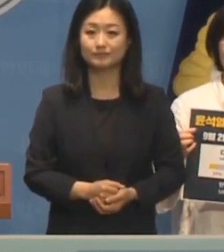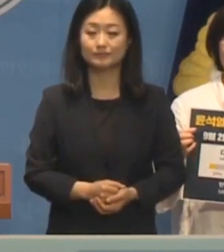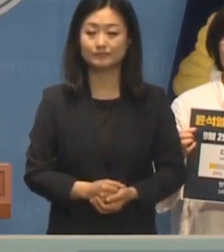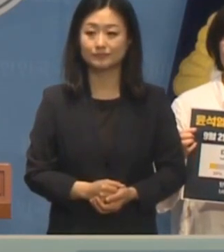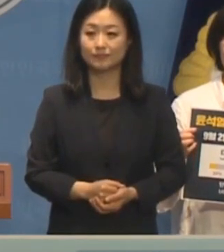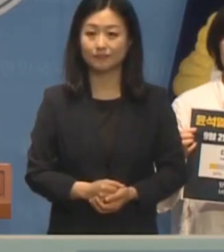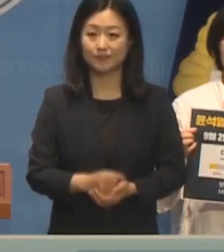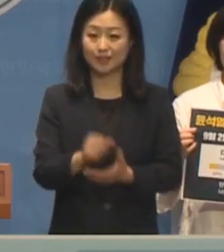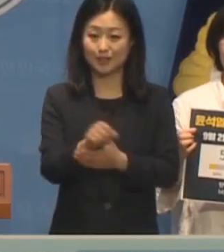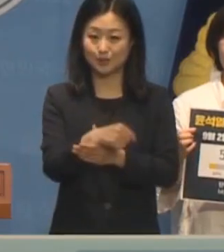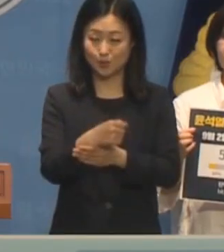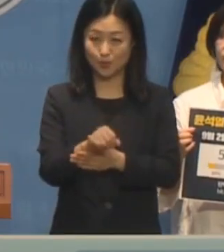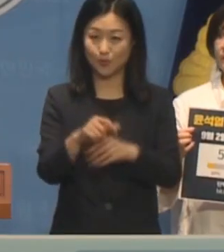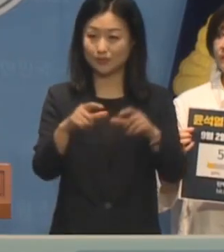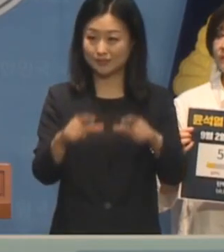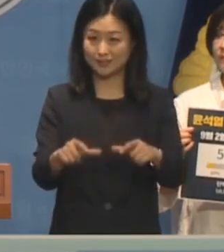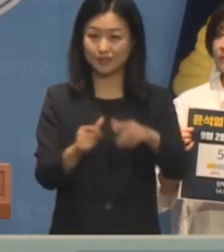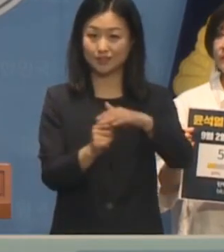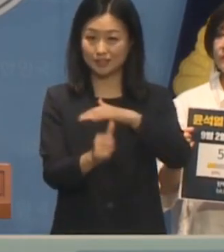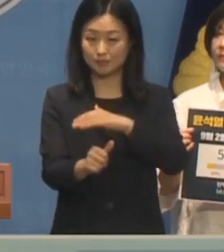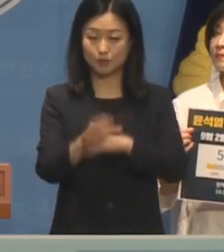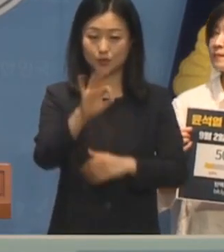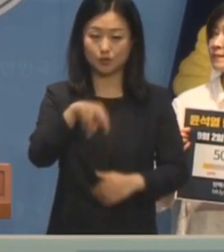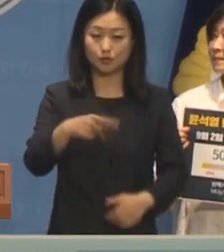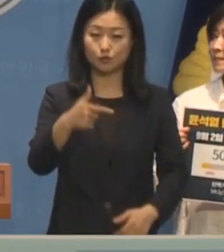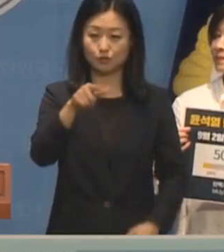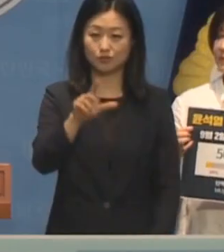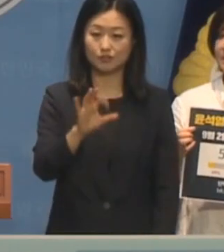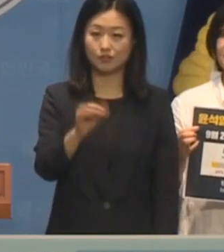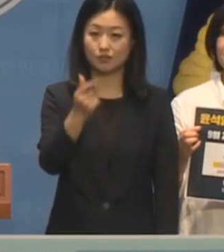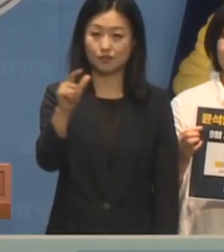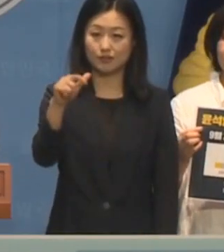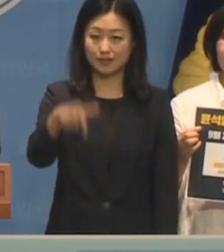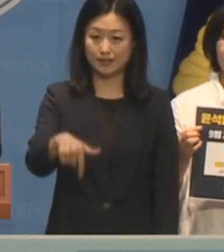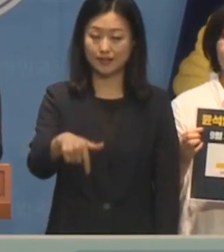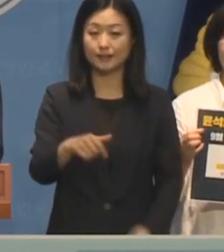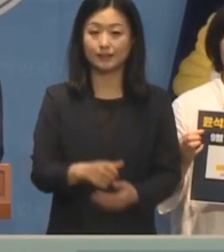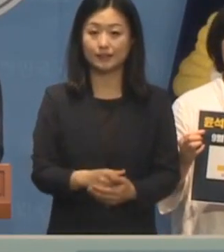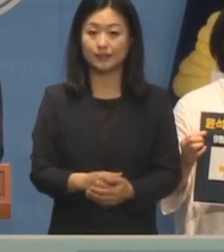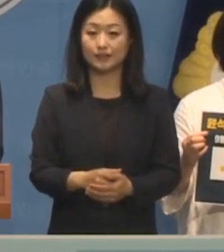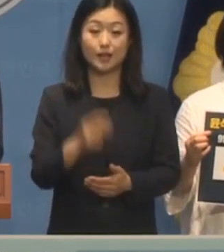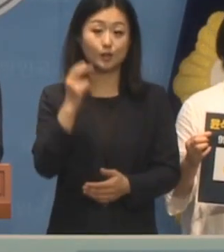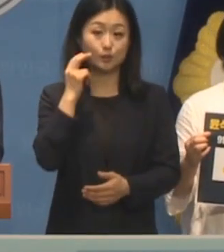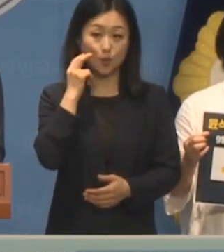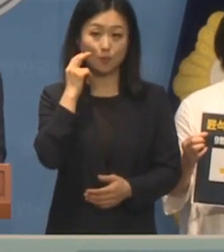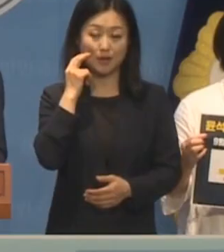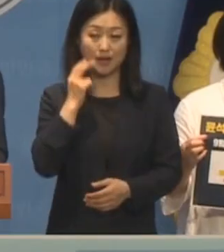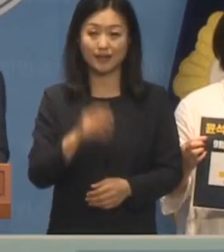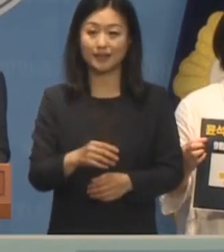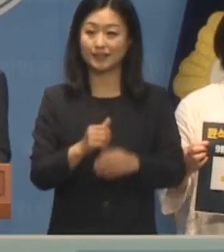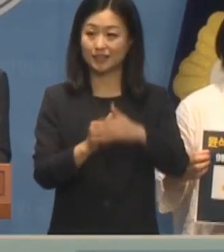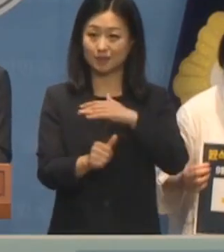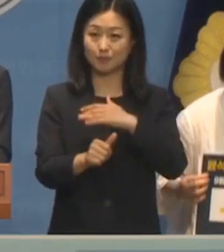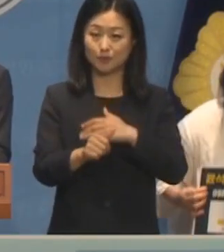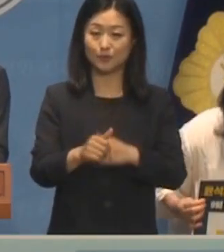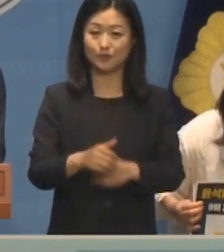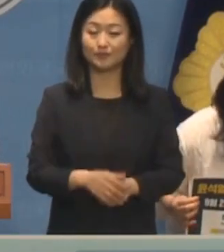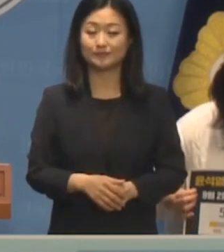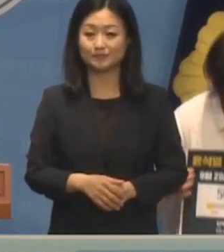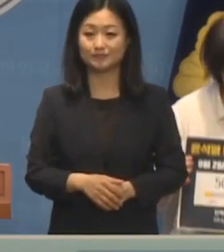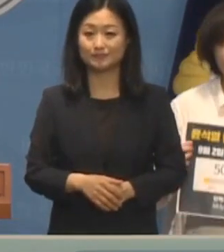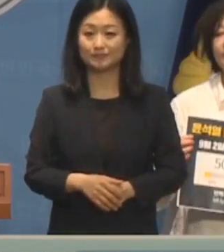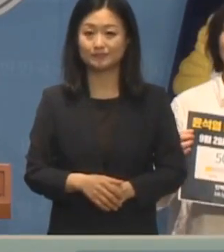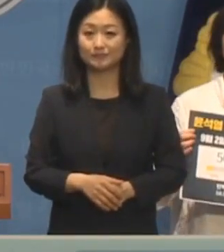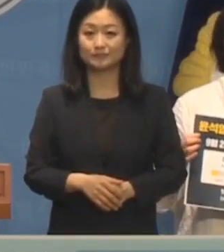종로성북 동대문 촛불행동 대표 윤경왕님 함께 하셨습니다. 송파 촛불행동 윤경애 대표님 함께 하셨습니다.